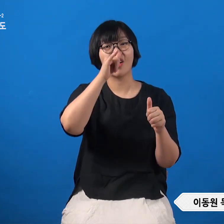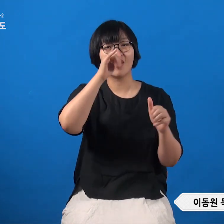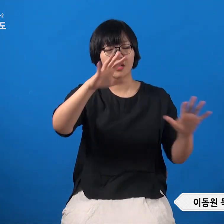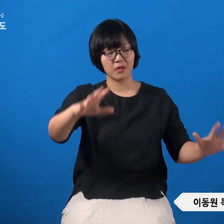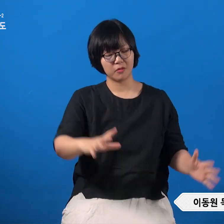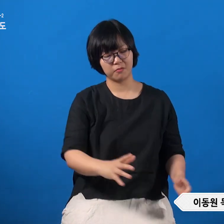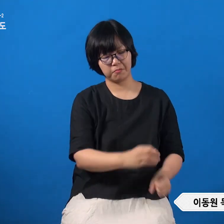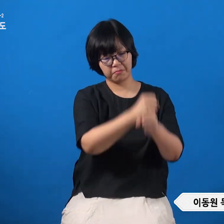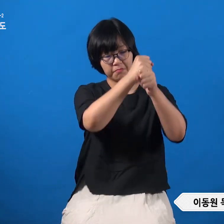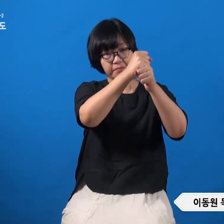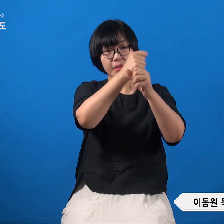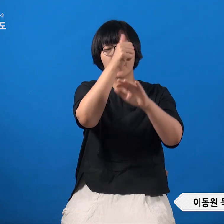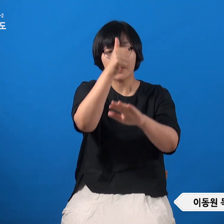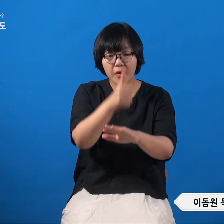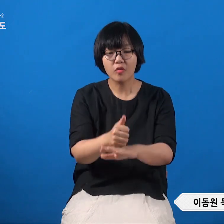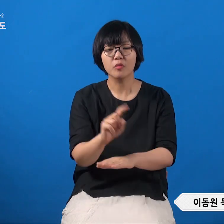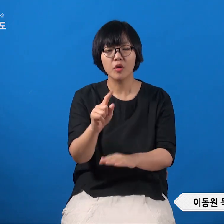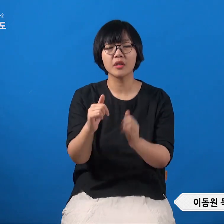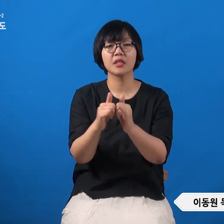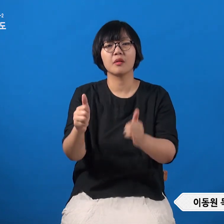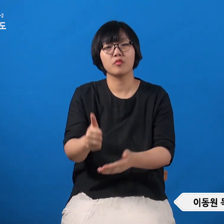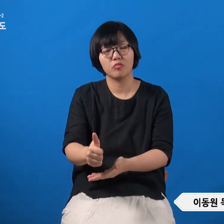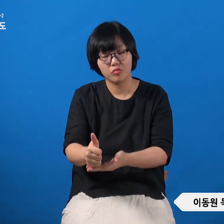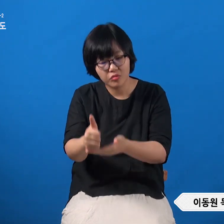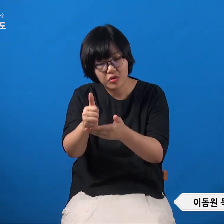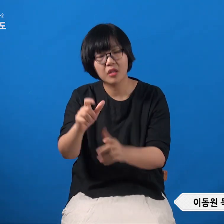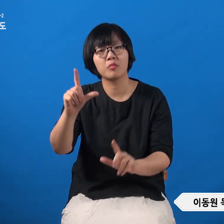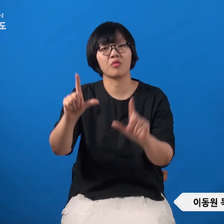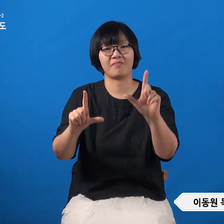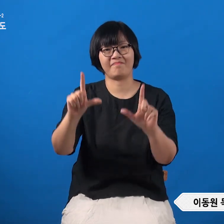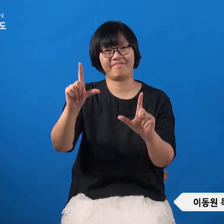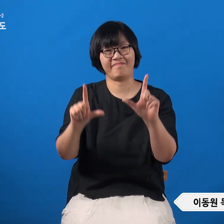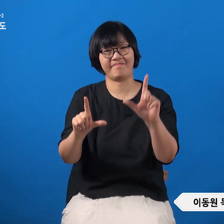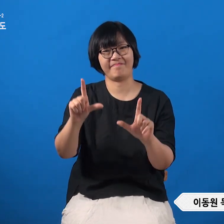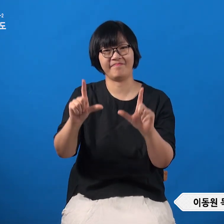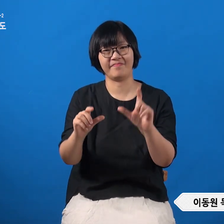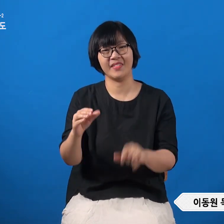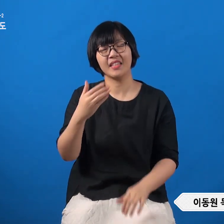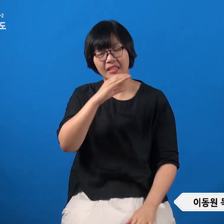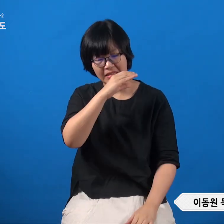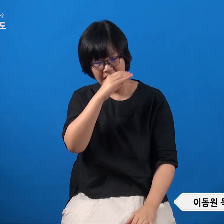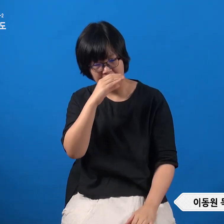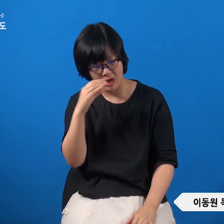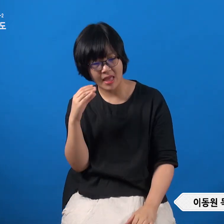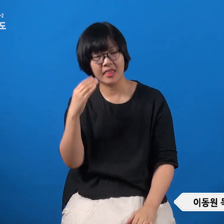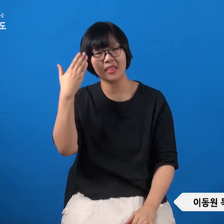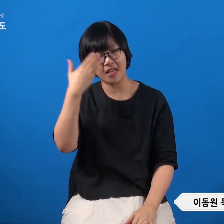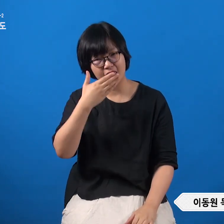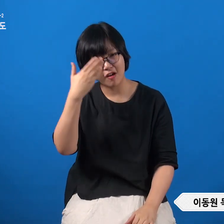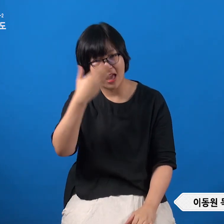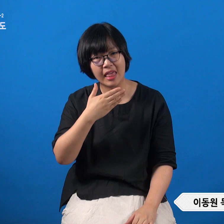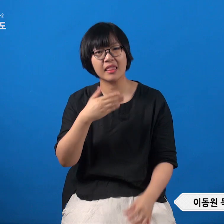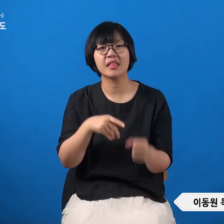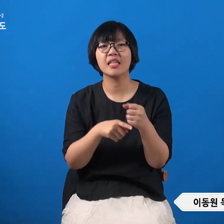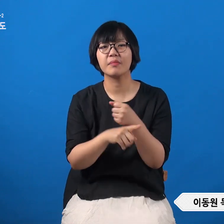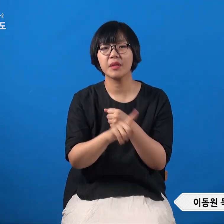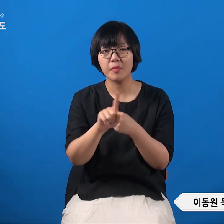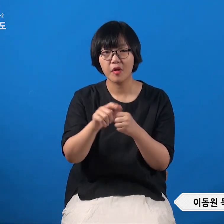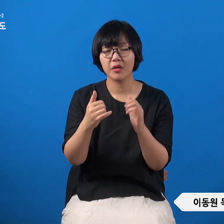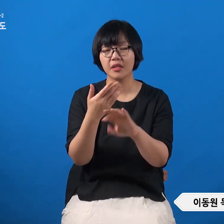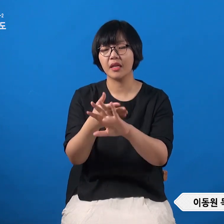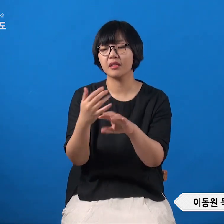인간을 존중하는 태도예요. 그게 단정함이에요. 여기서 단정하는 것은 옷을 단정하게 입는다는 뜻이